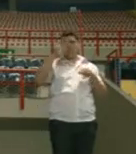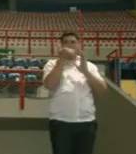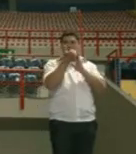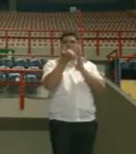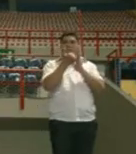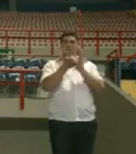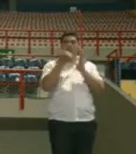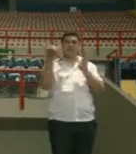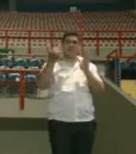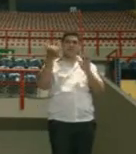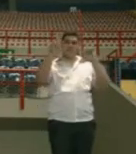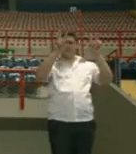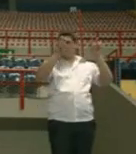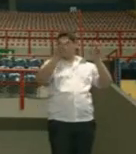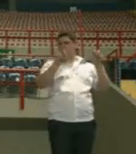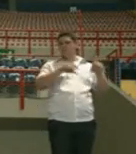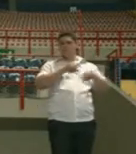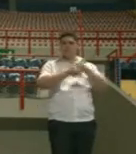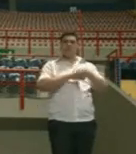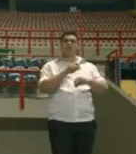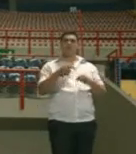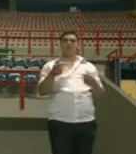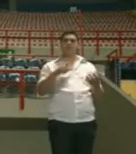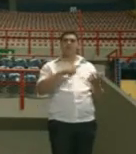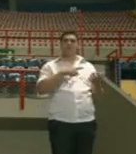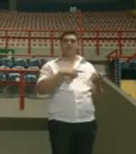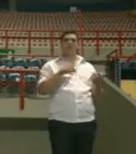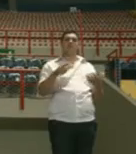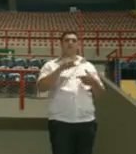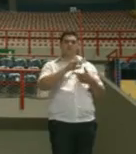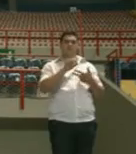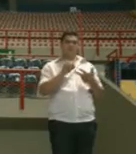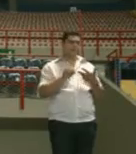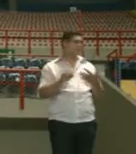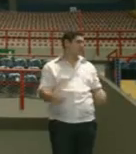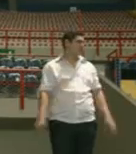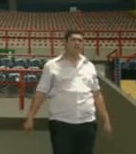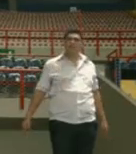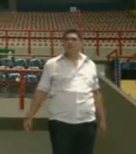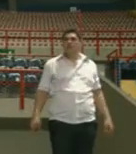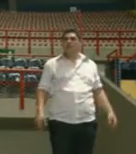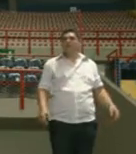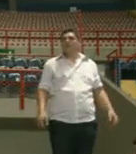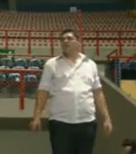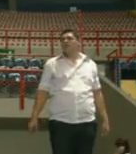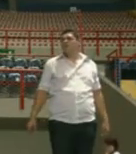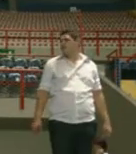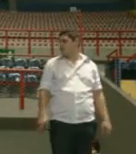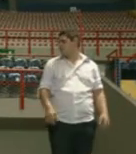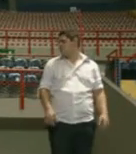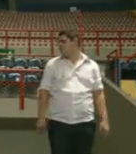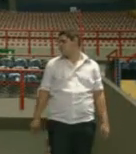principais temáticas que são abordadas, tá, no Enem. Rapidinho, eu tenho tempo